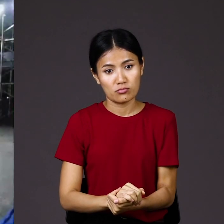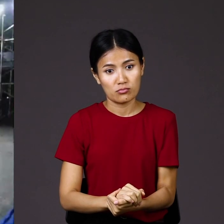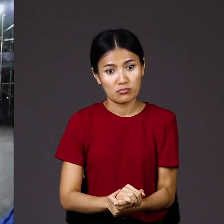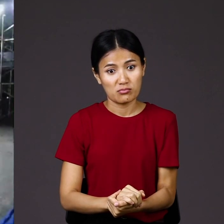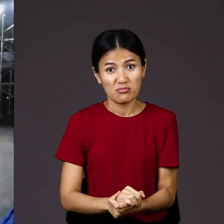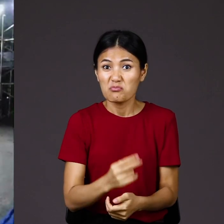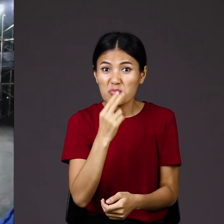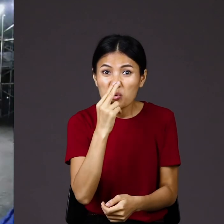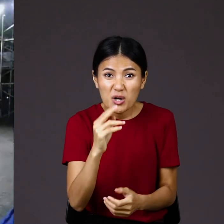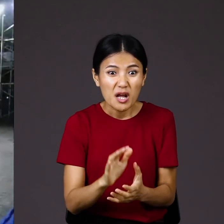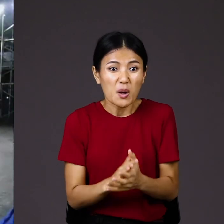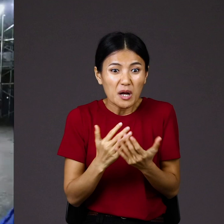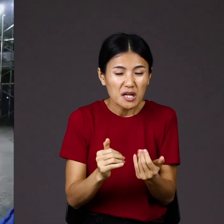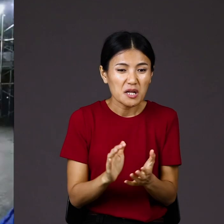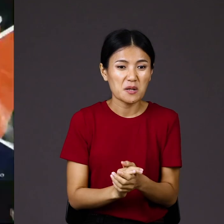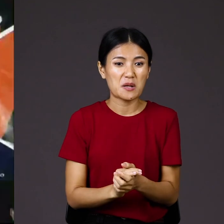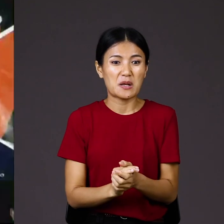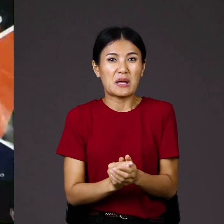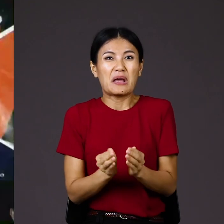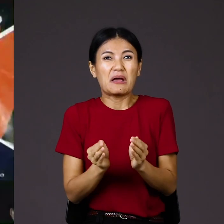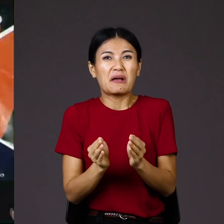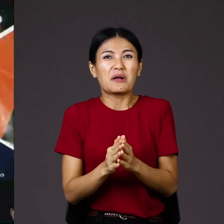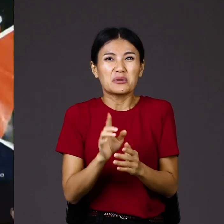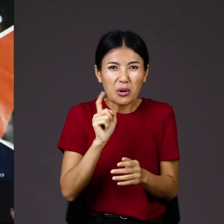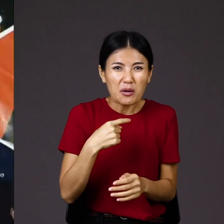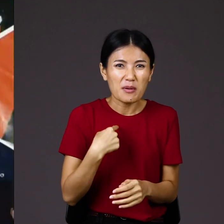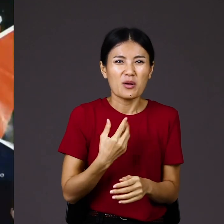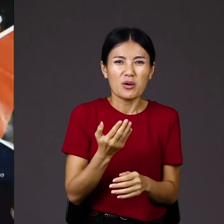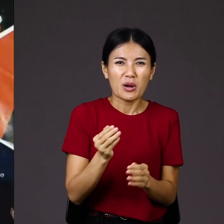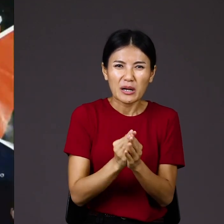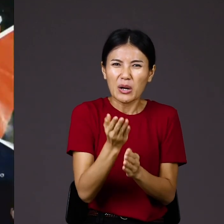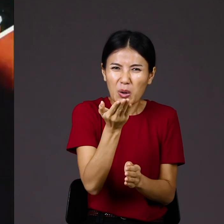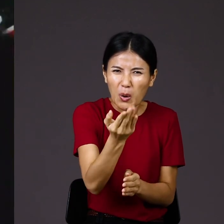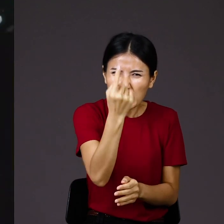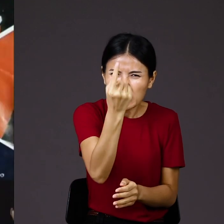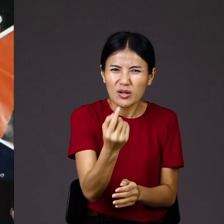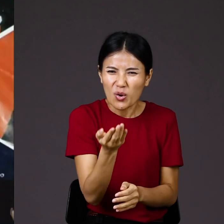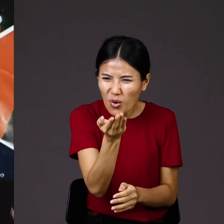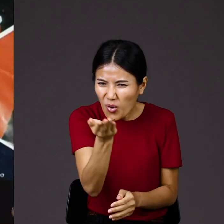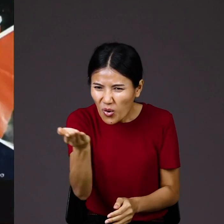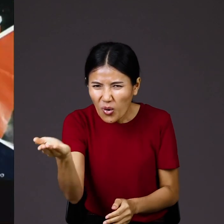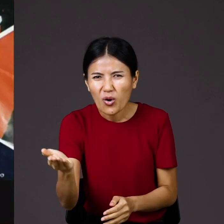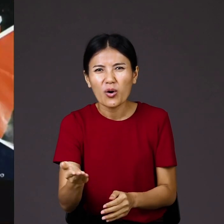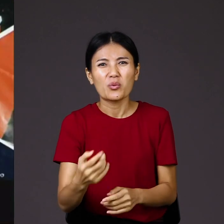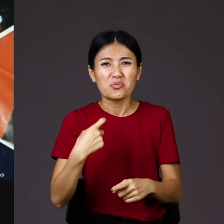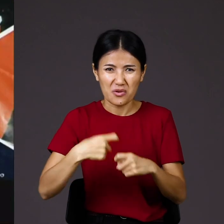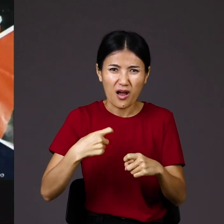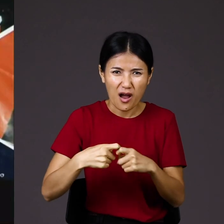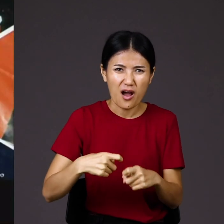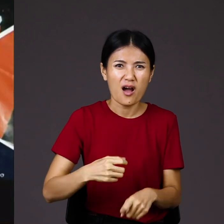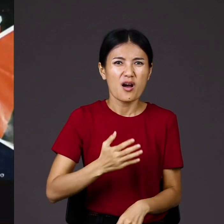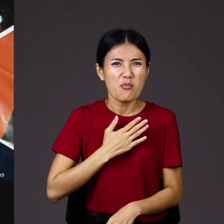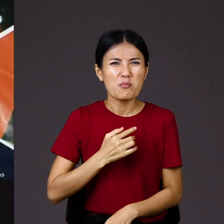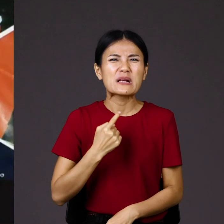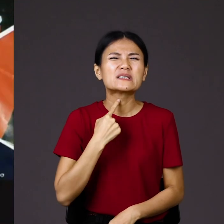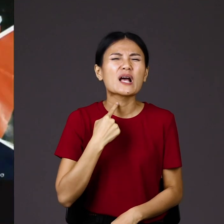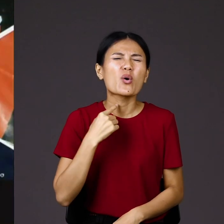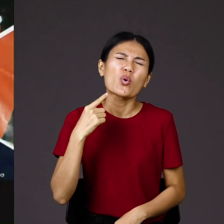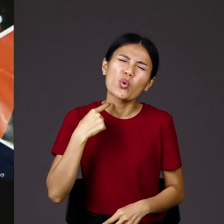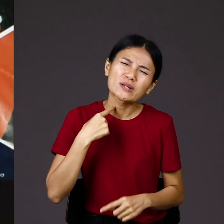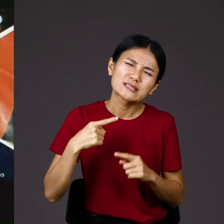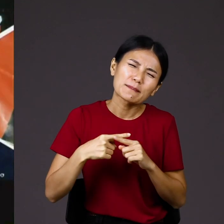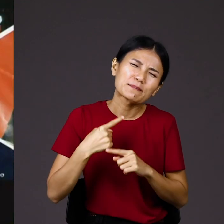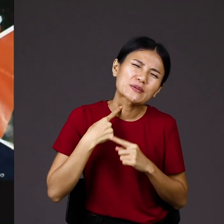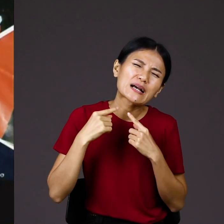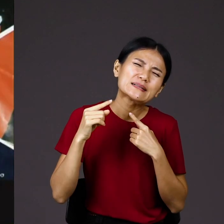พ่อแม่พี่น้องครับจะได้1สิทธิ์1เสียงคิดว่าง่ายไหมครับนี่เสียงแหบเสียงแห้งหมดแล้วเดินหาเสียง